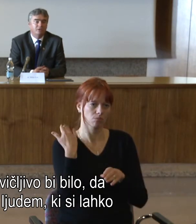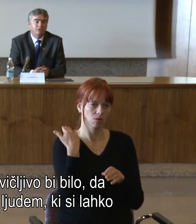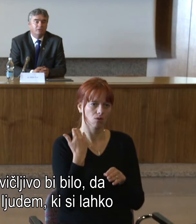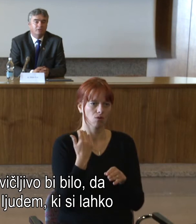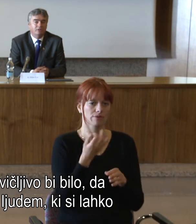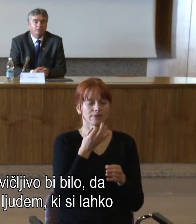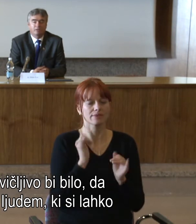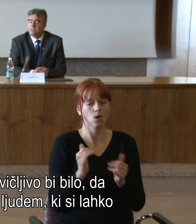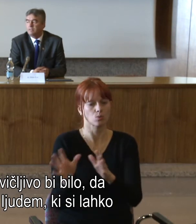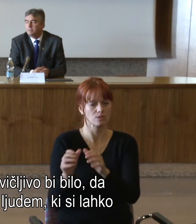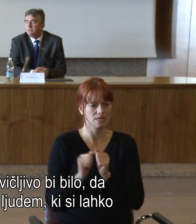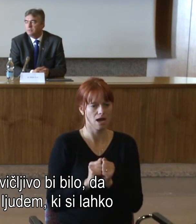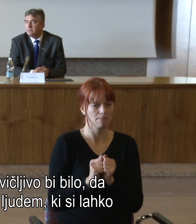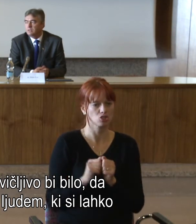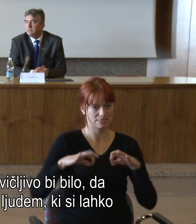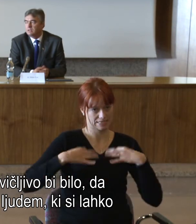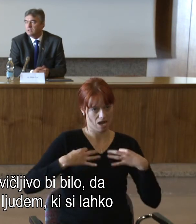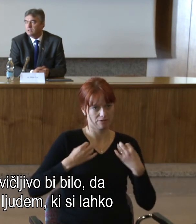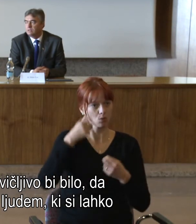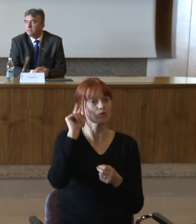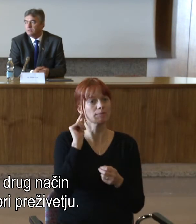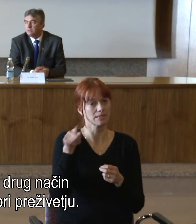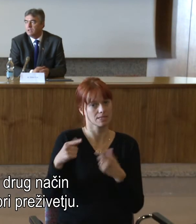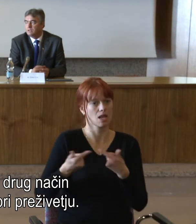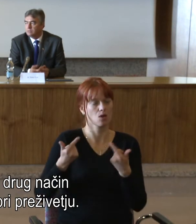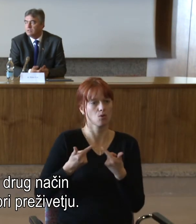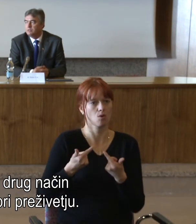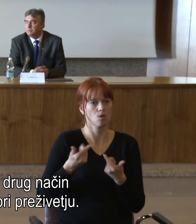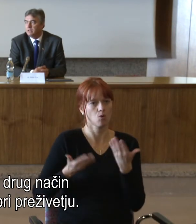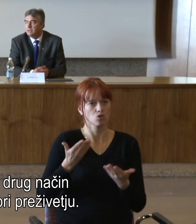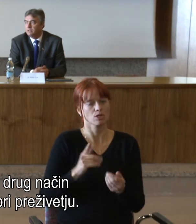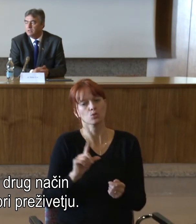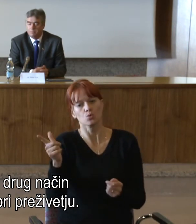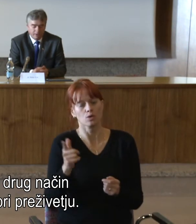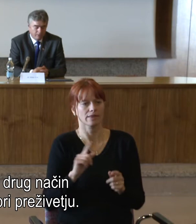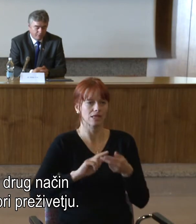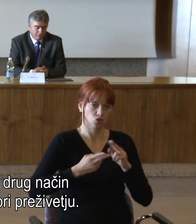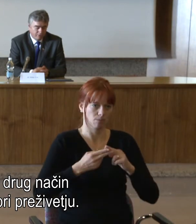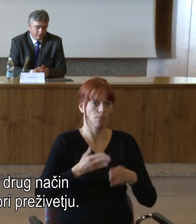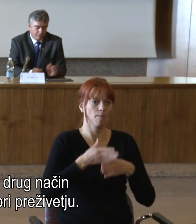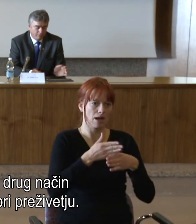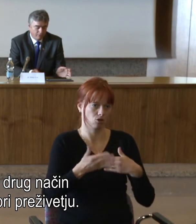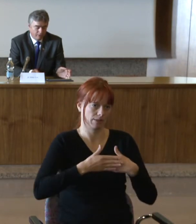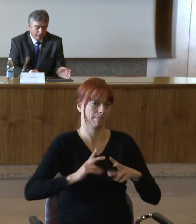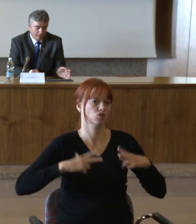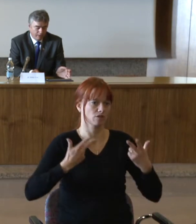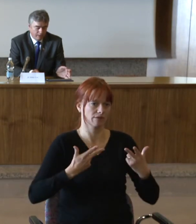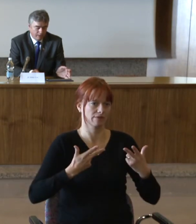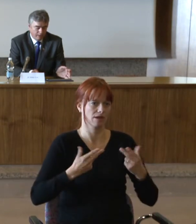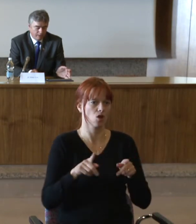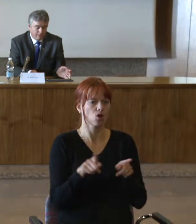vzameš zdravim ljudem, ki si lahko morda na drug način pomagajo pri preživetju te